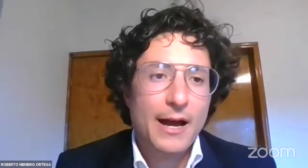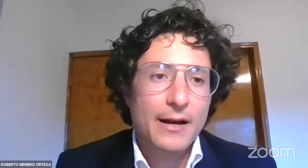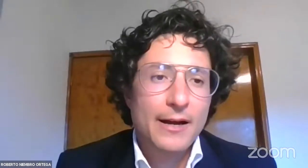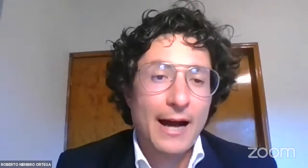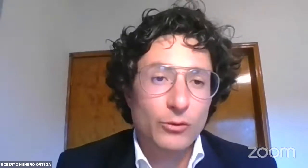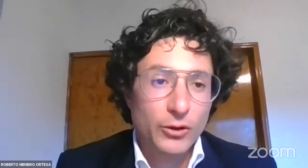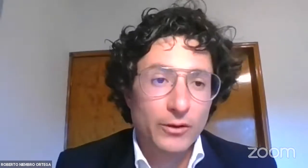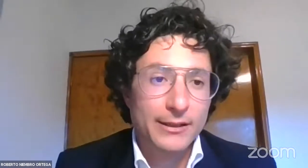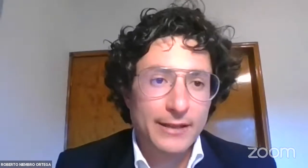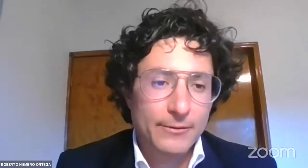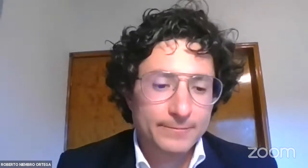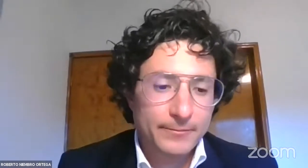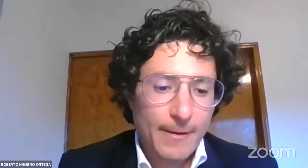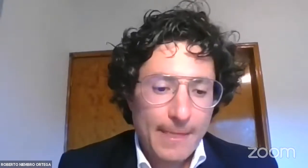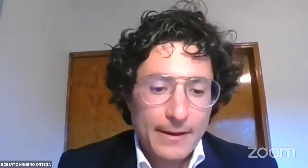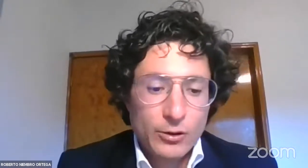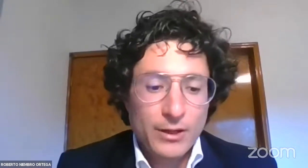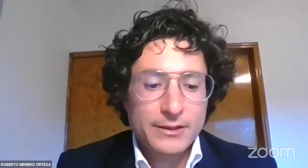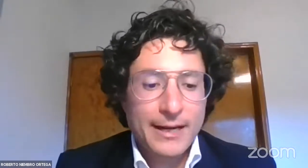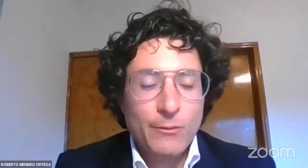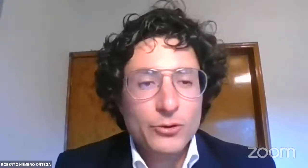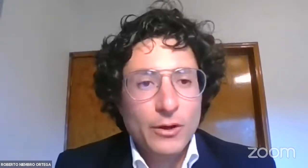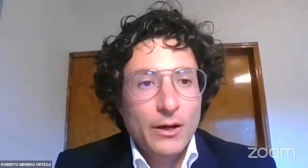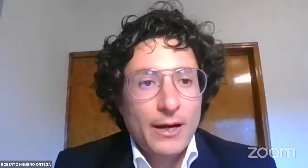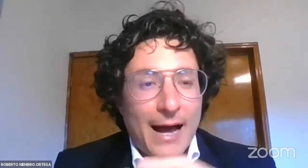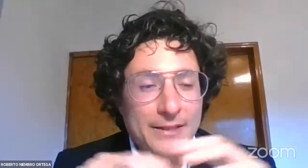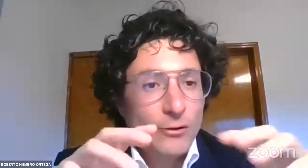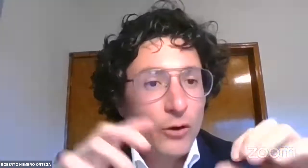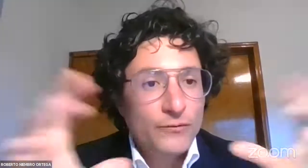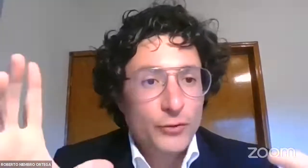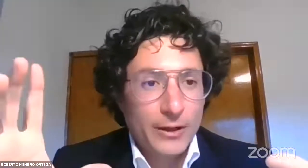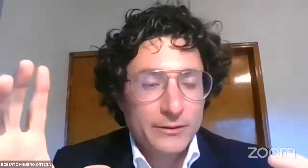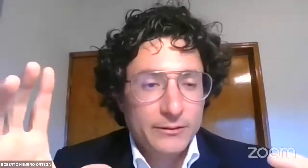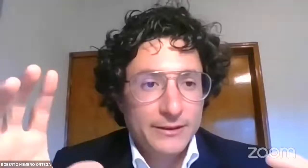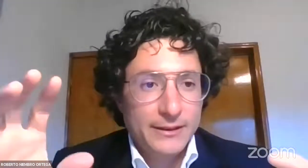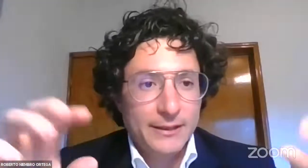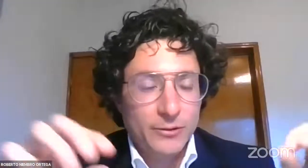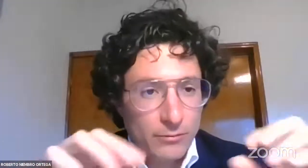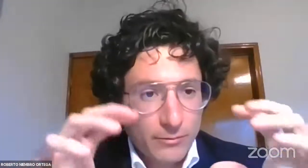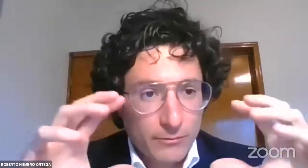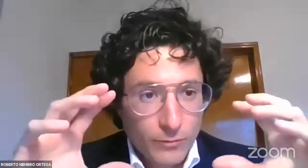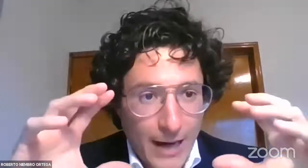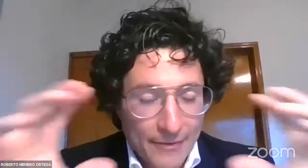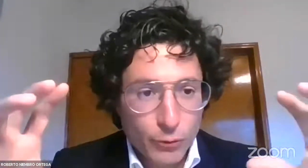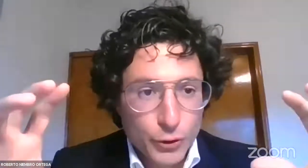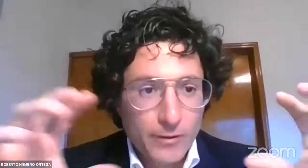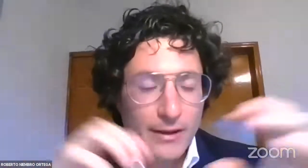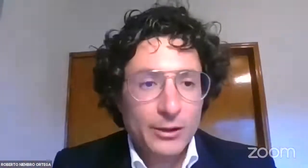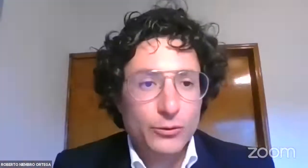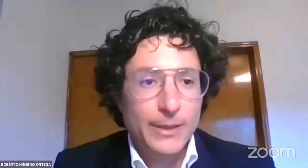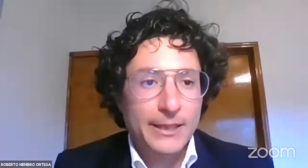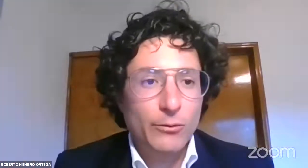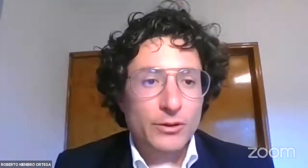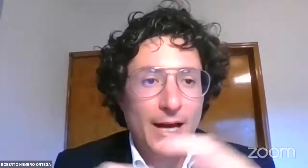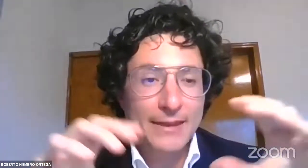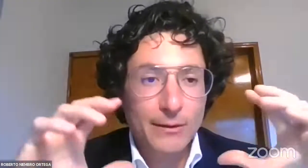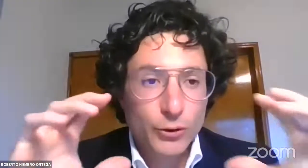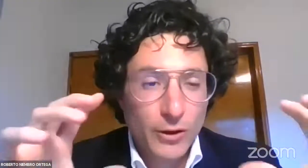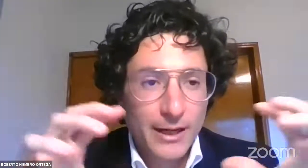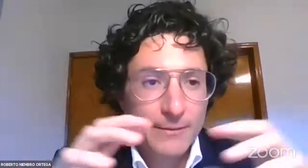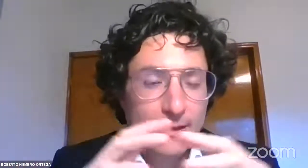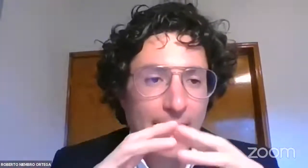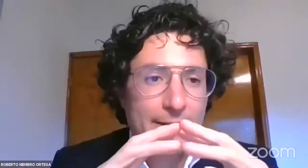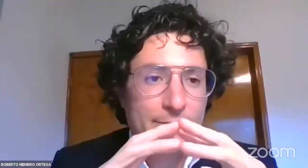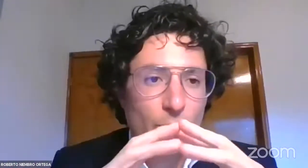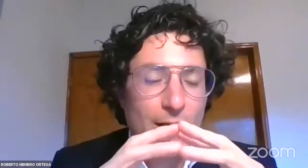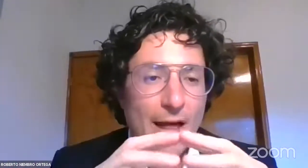esa actuación del Estado. Entonces tenemos así dos funciones distintas, ¿no? Atribución de derechos subjetivos,